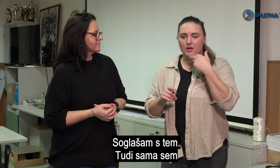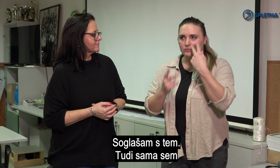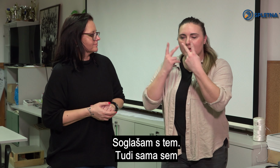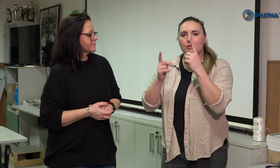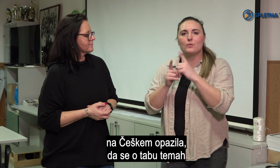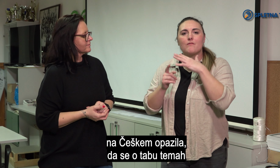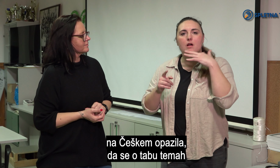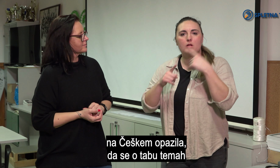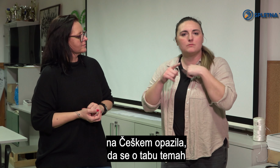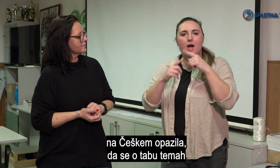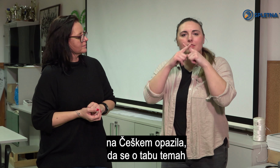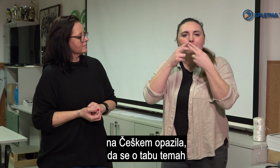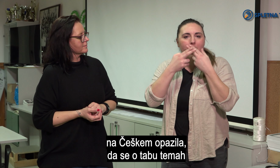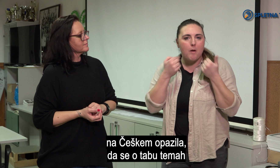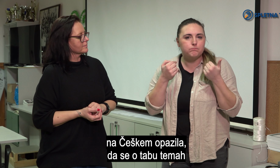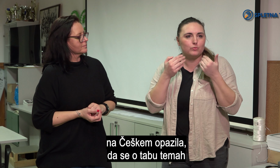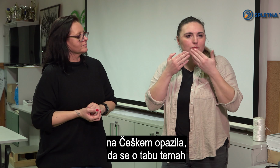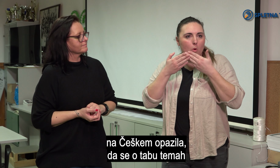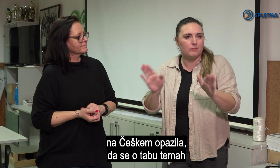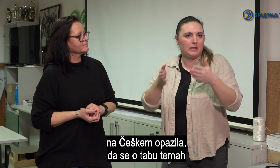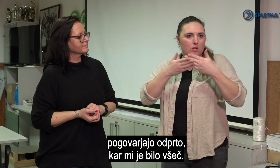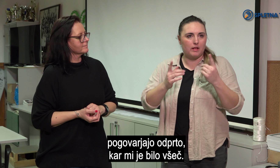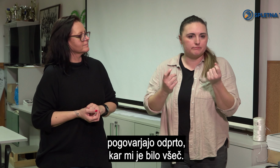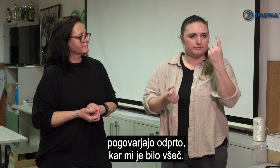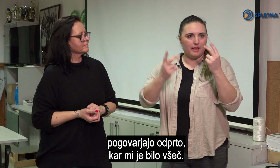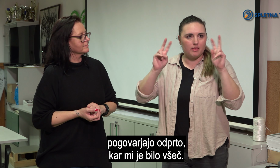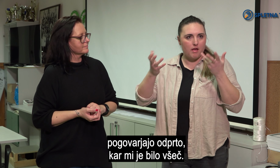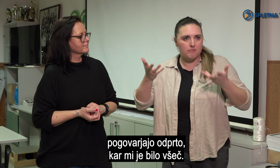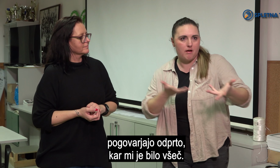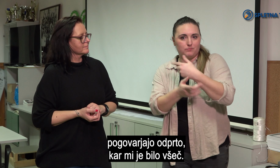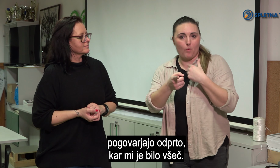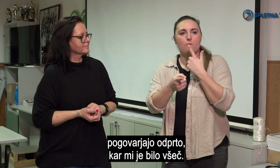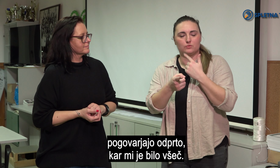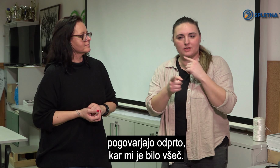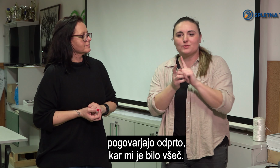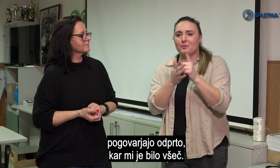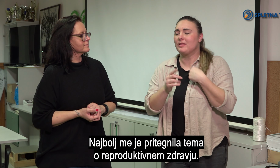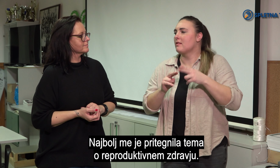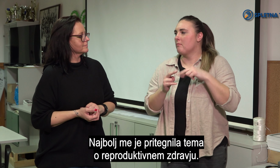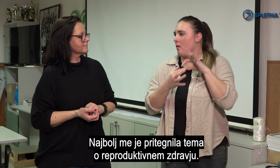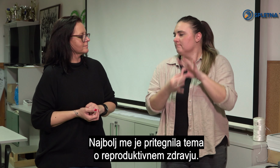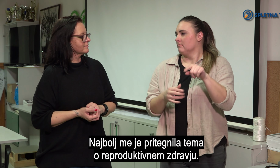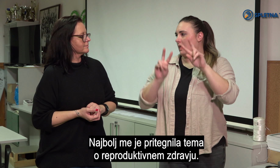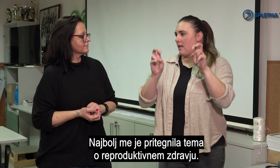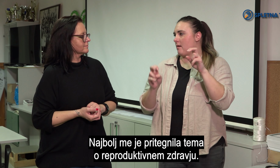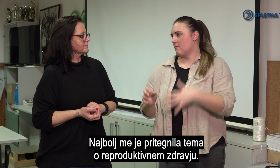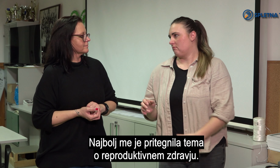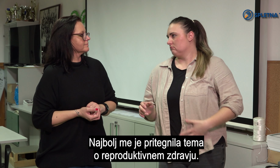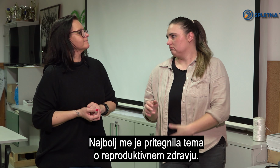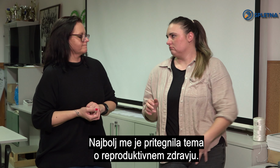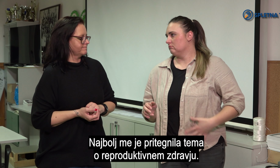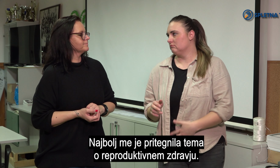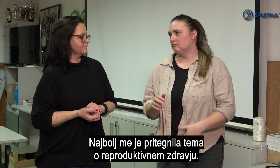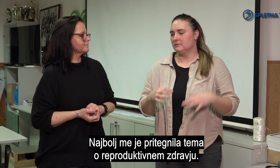Soglašam s tem. Tudi sama sem na Češkem opazila, da se o tabu temah pogovarjajo odprto, kar mi je bilo všeč. Najbolj me